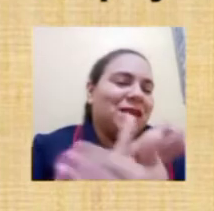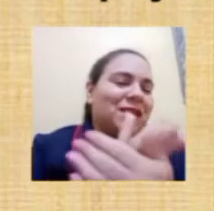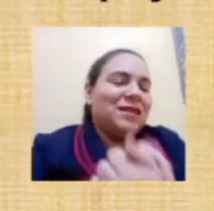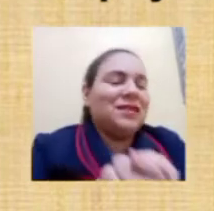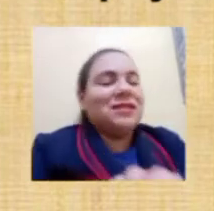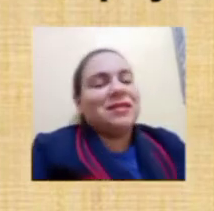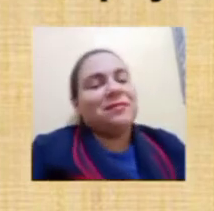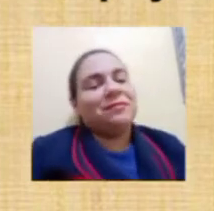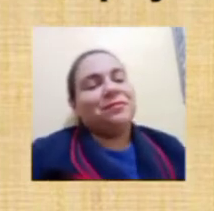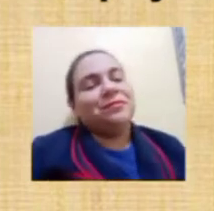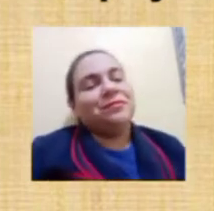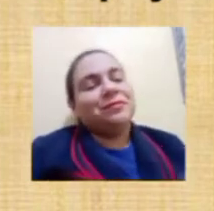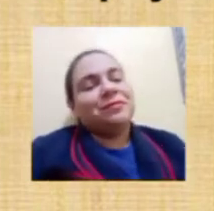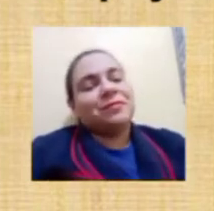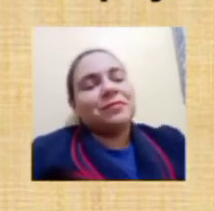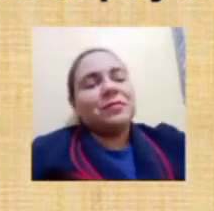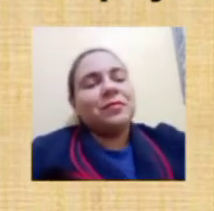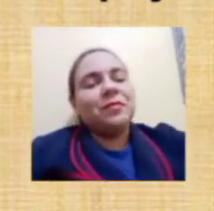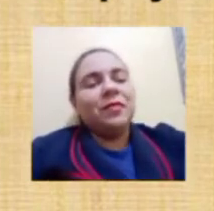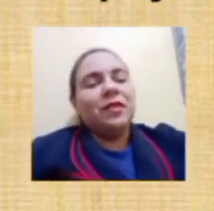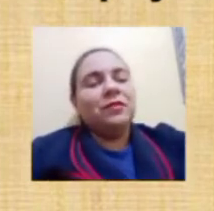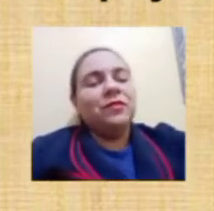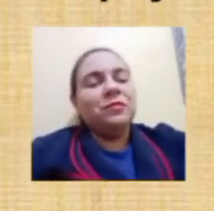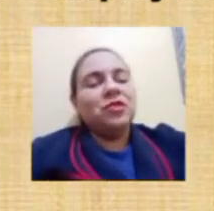a resposta é o quê?